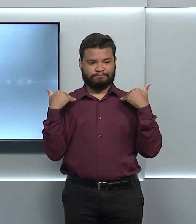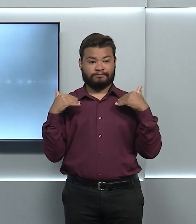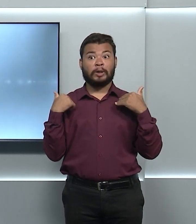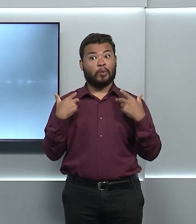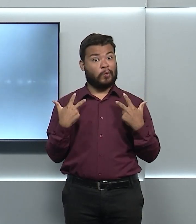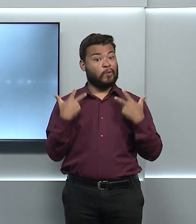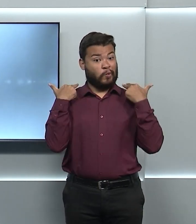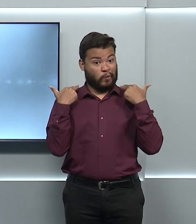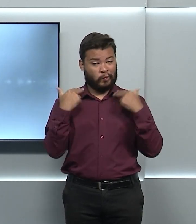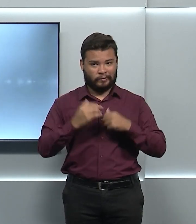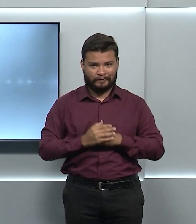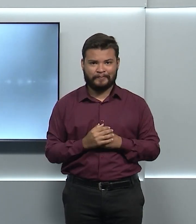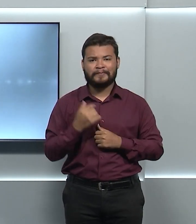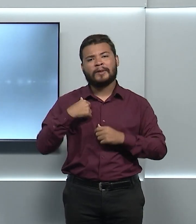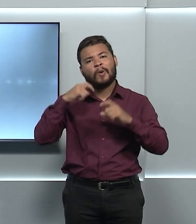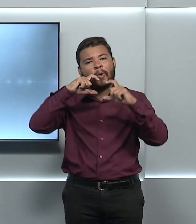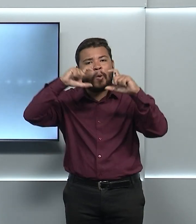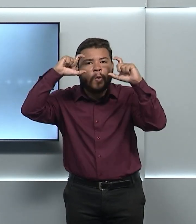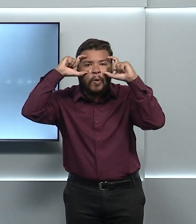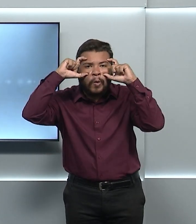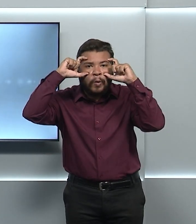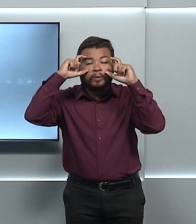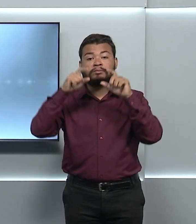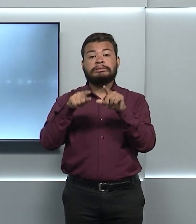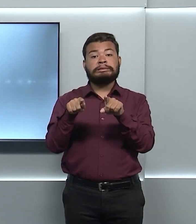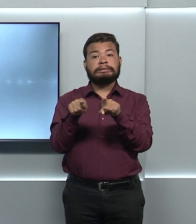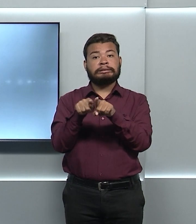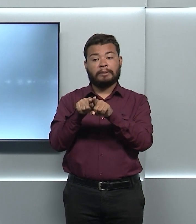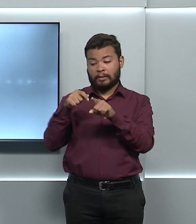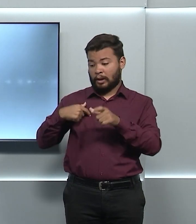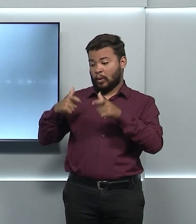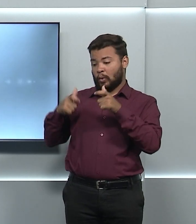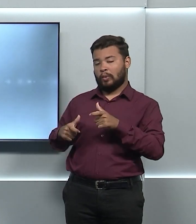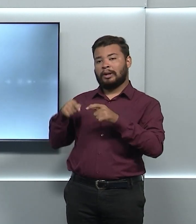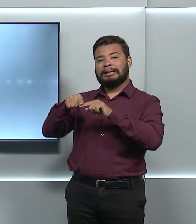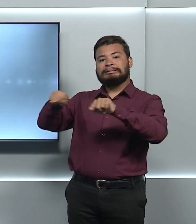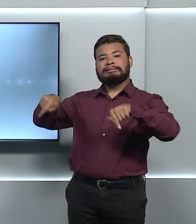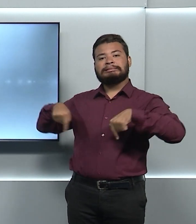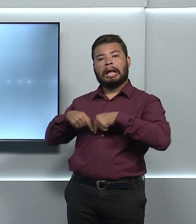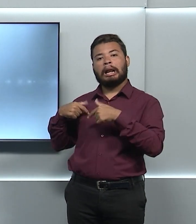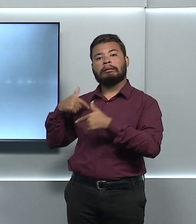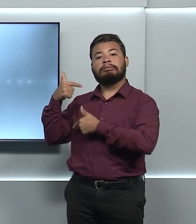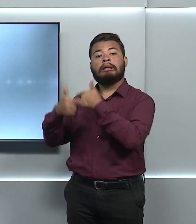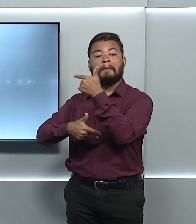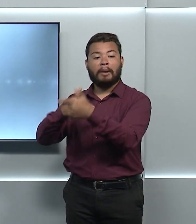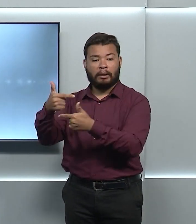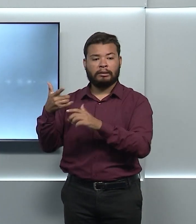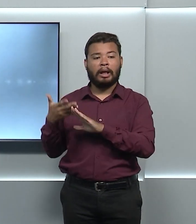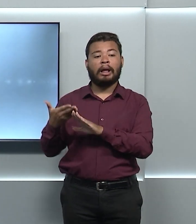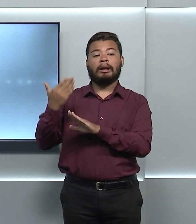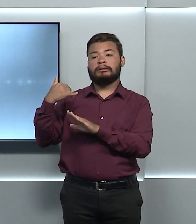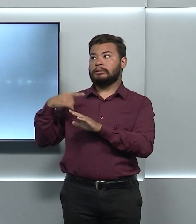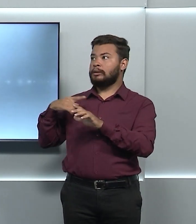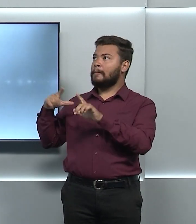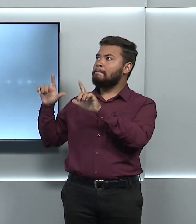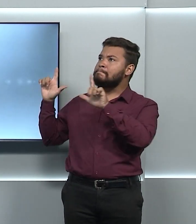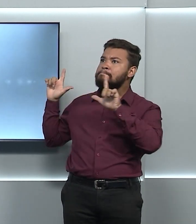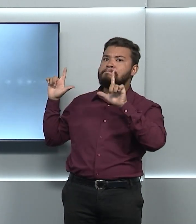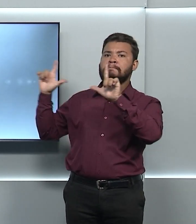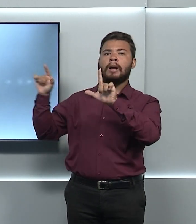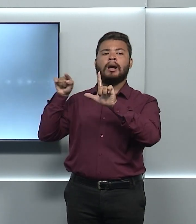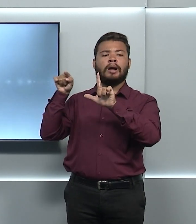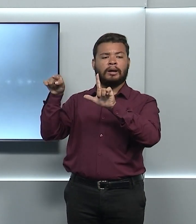cortei, uso óculos e estou na minha sala de trabalho. Atrás de mim tem um painel